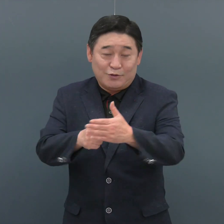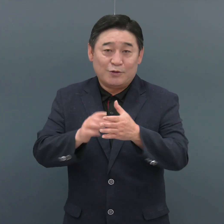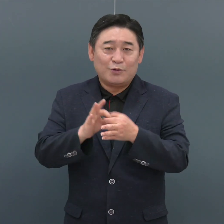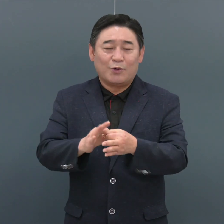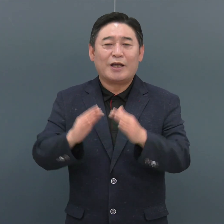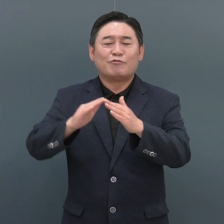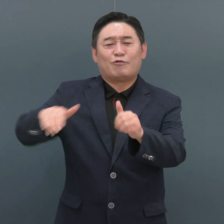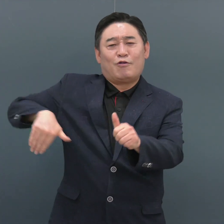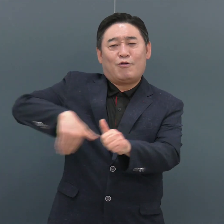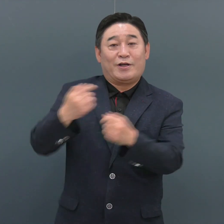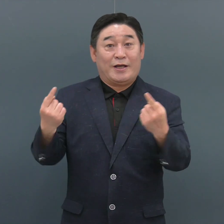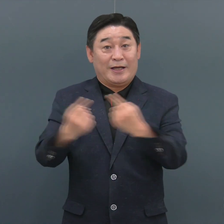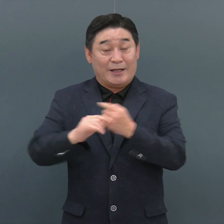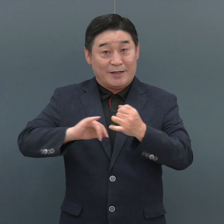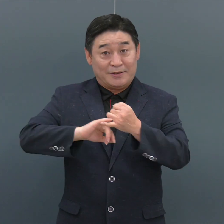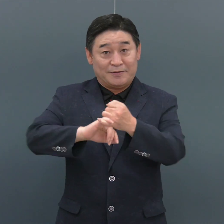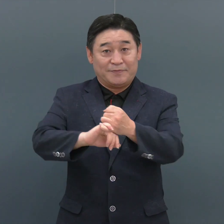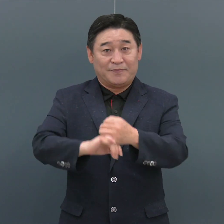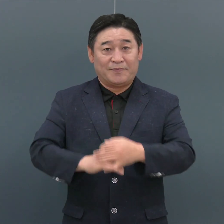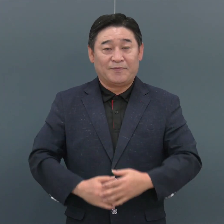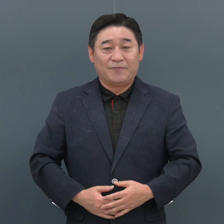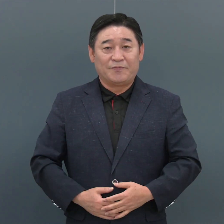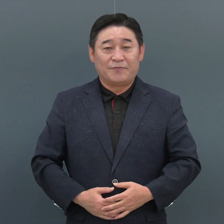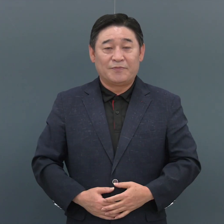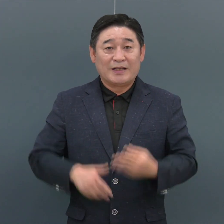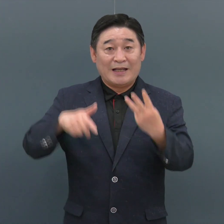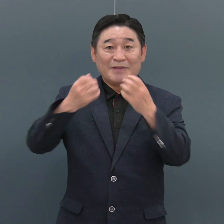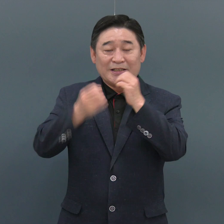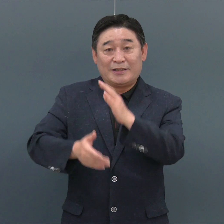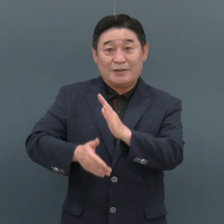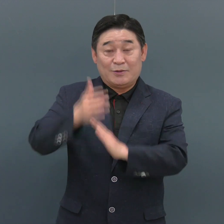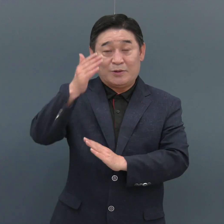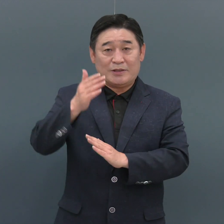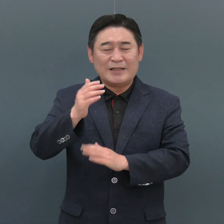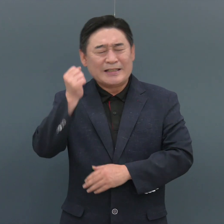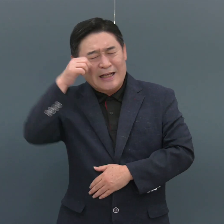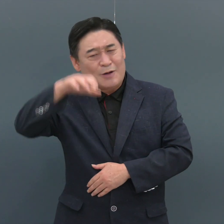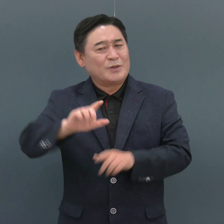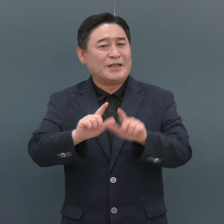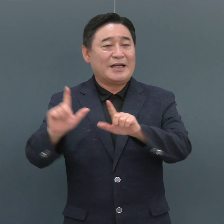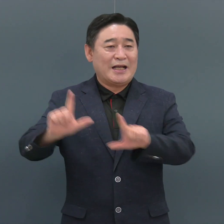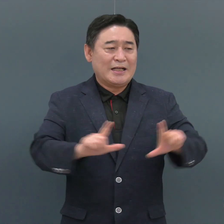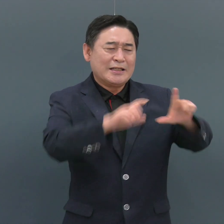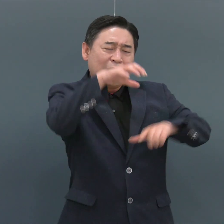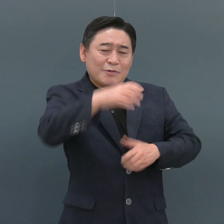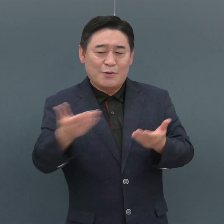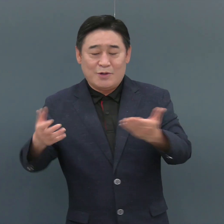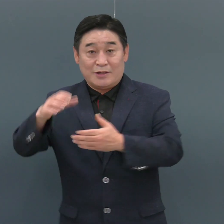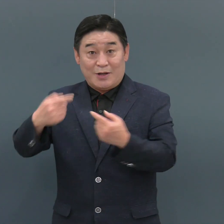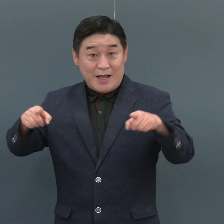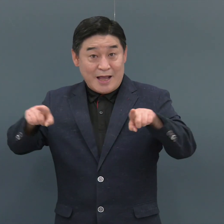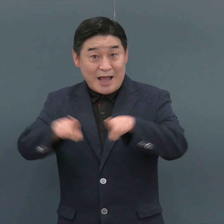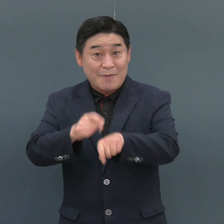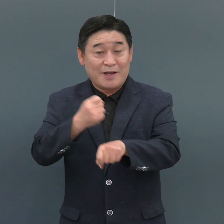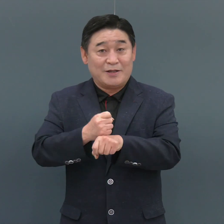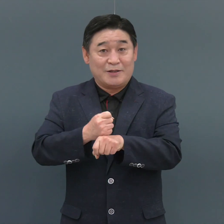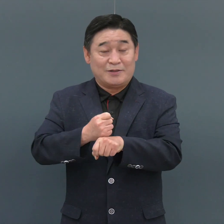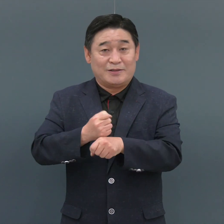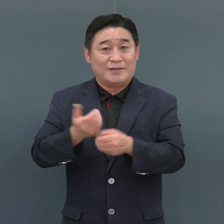신속 추진해 주거 환경을 개선하겠습니다. 3기 신도시를 베드타운이 아니라 3터와 1터가 함께하는 곳으로